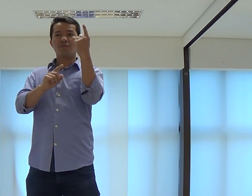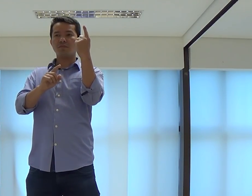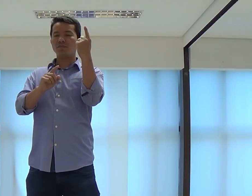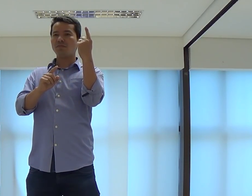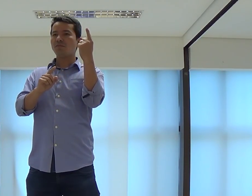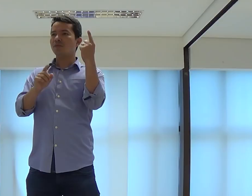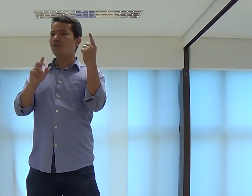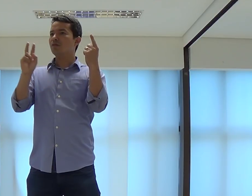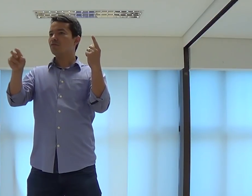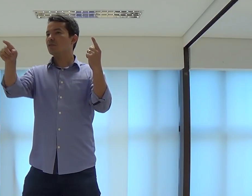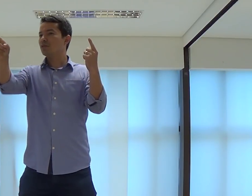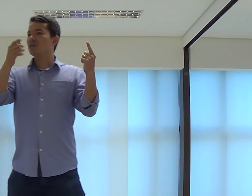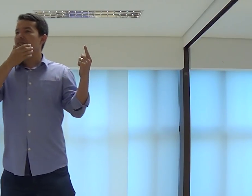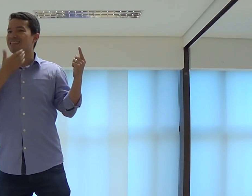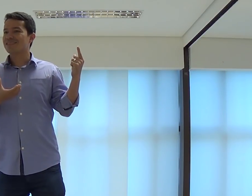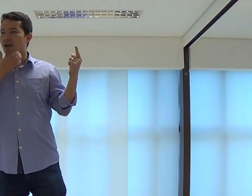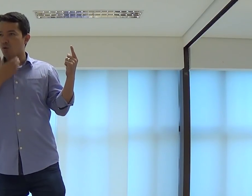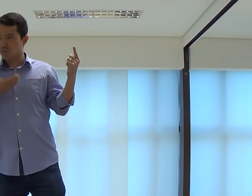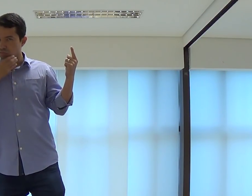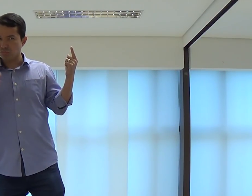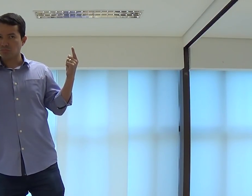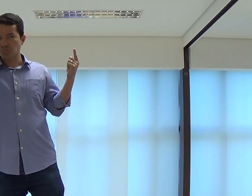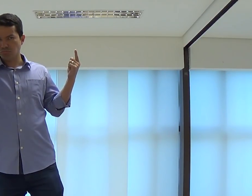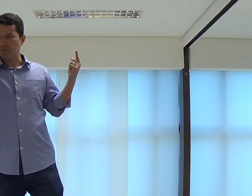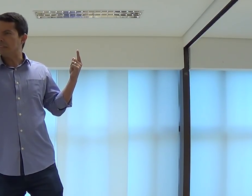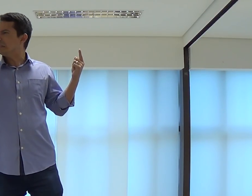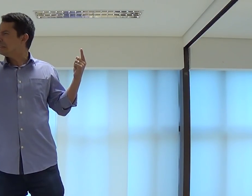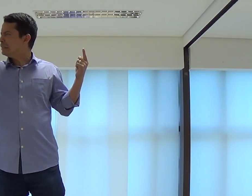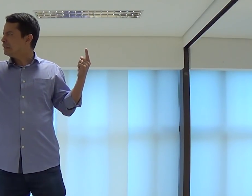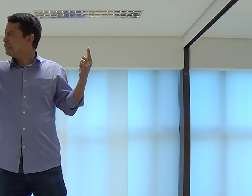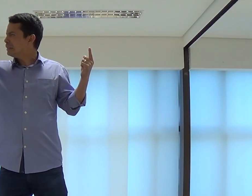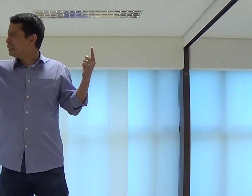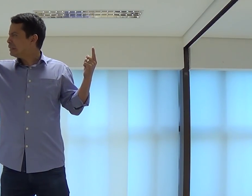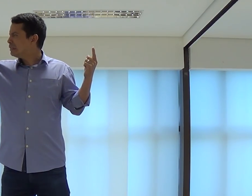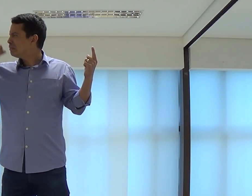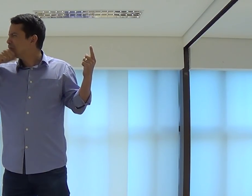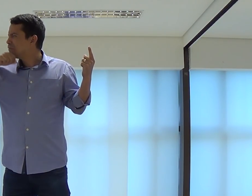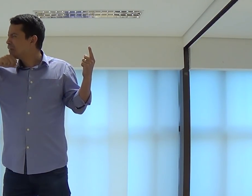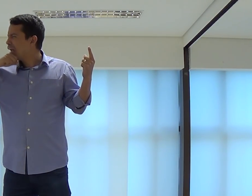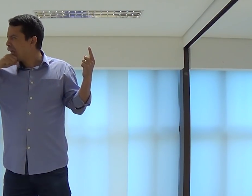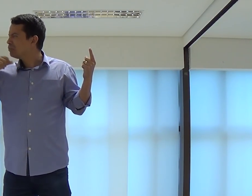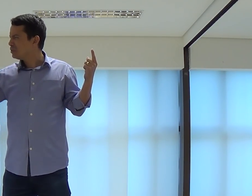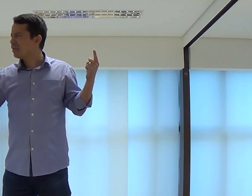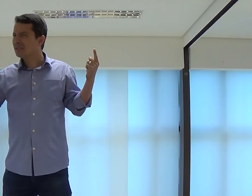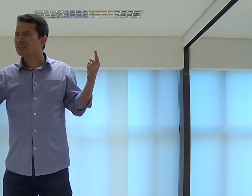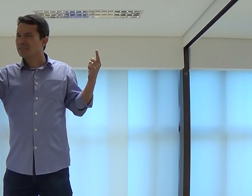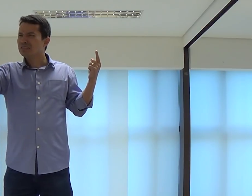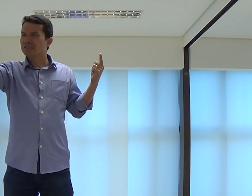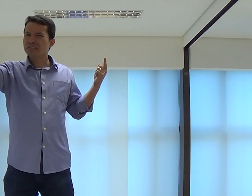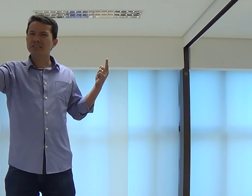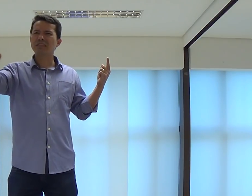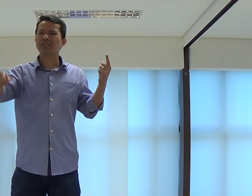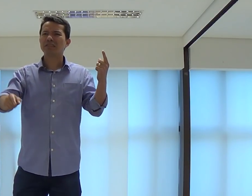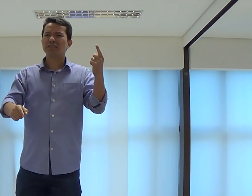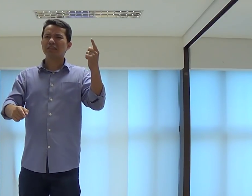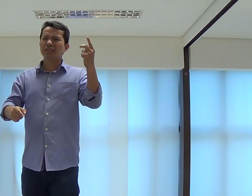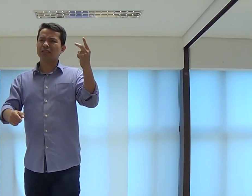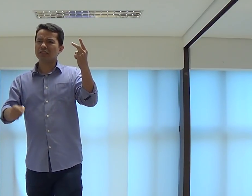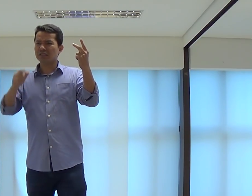três sinais, tá? O primeiro, que é esse, que é o mais antigo, digamos assim, o mais usado,